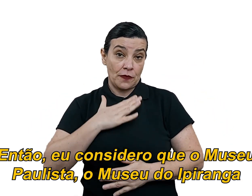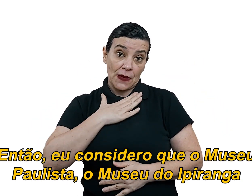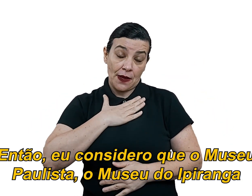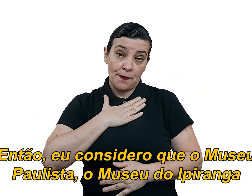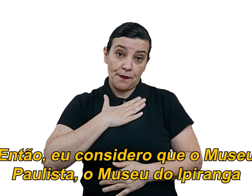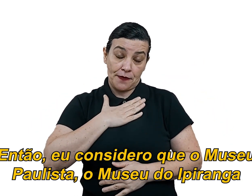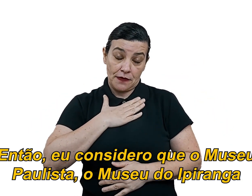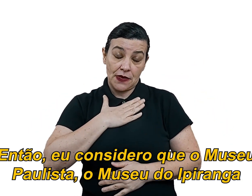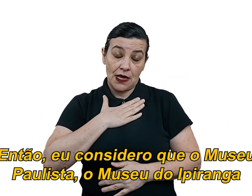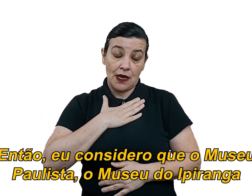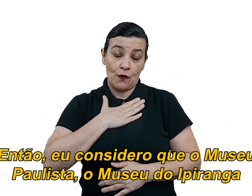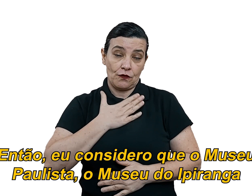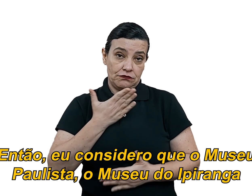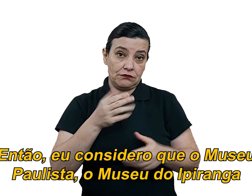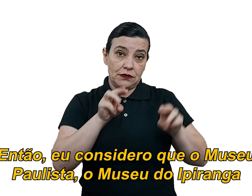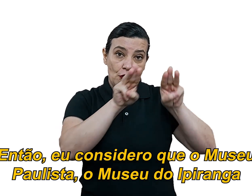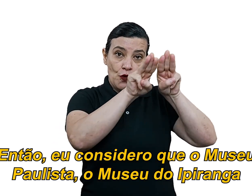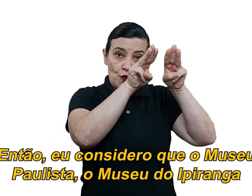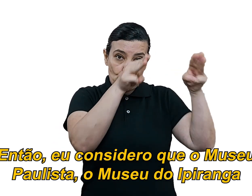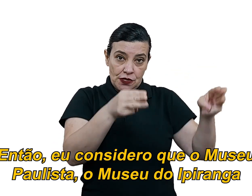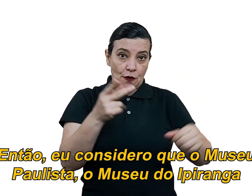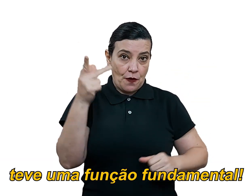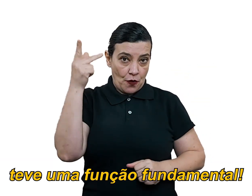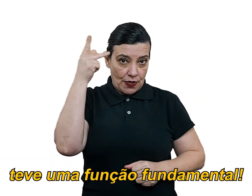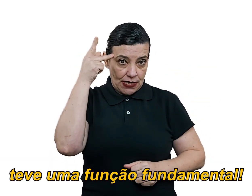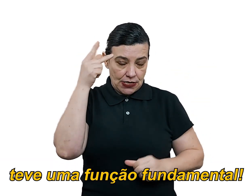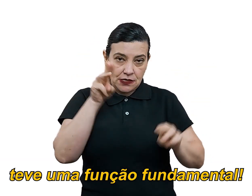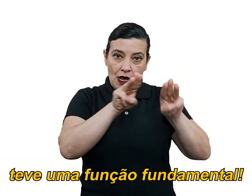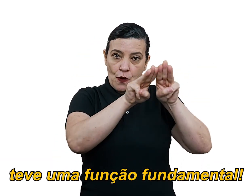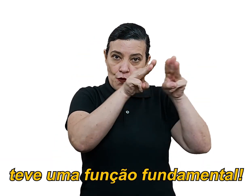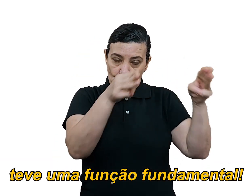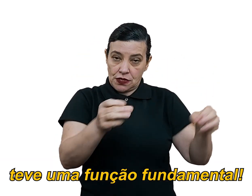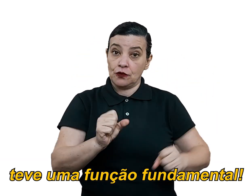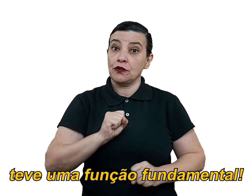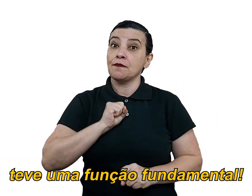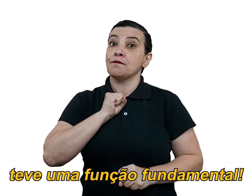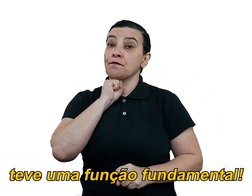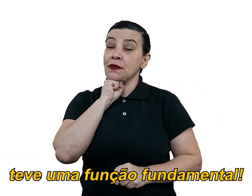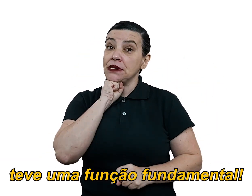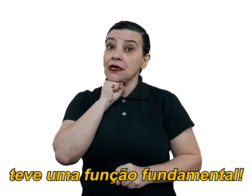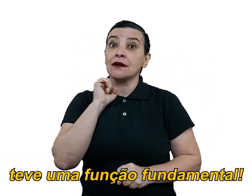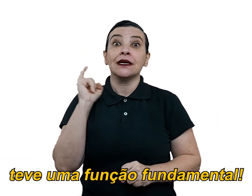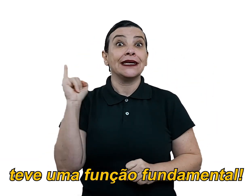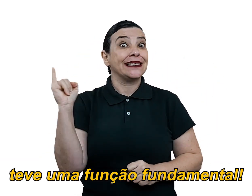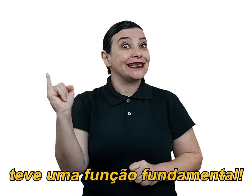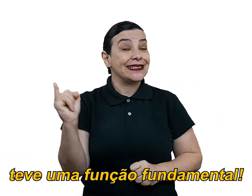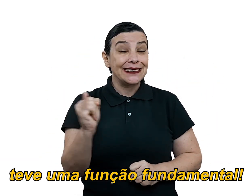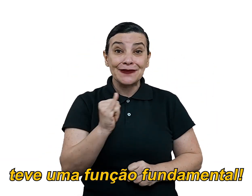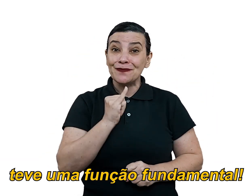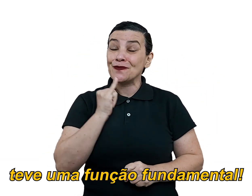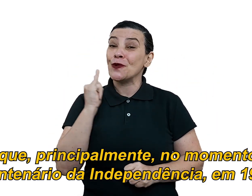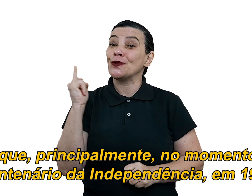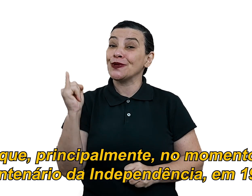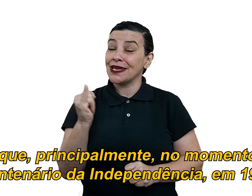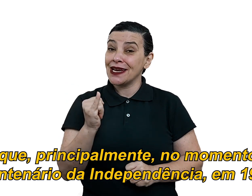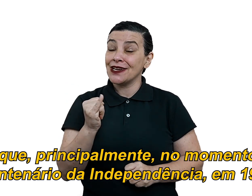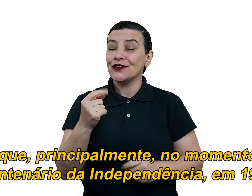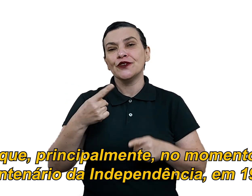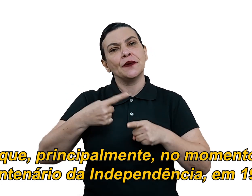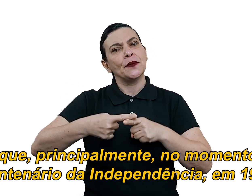que o Museu Paulista, o Museu do Ipiranga, ele teve uma função